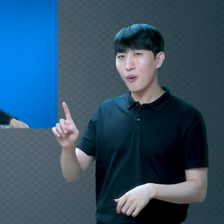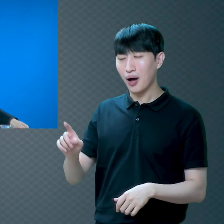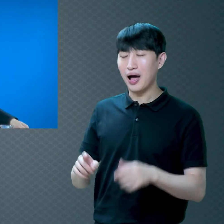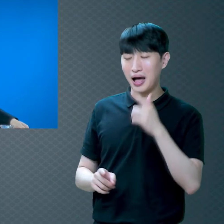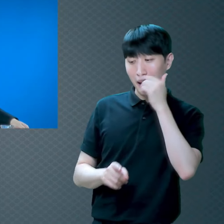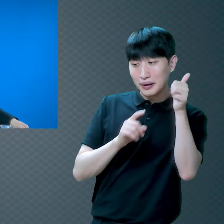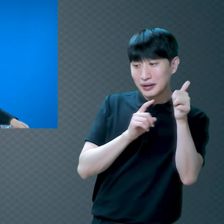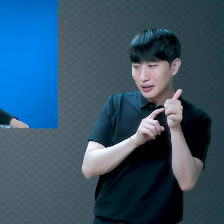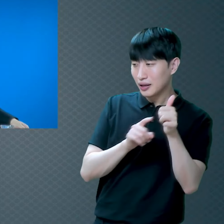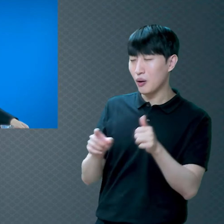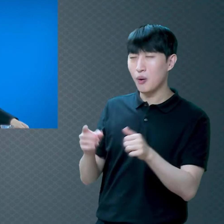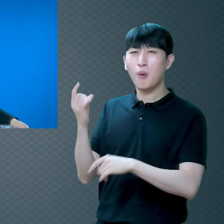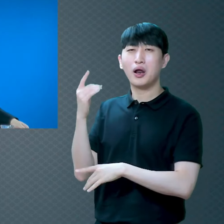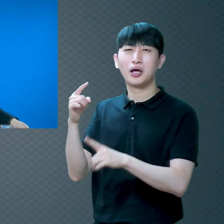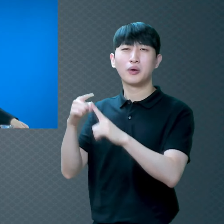좋다